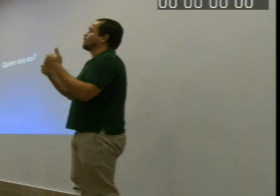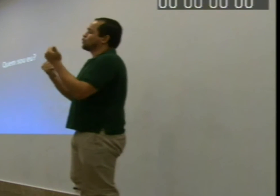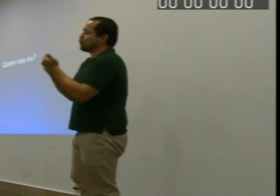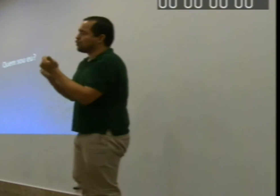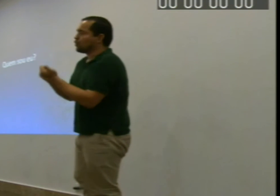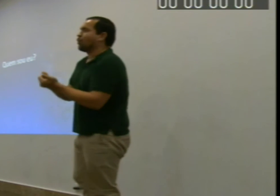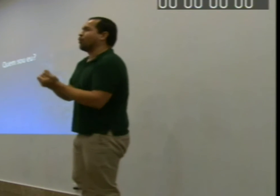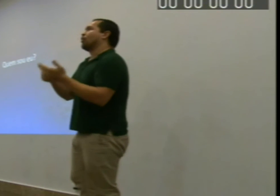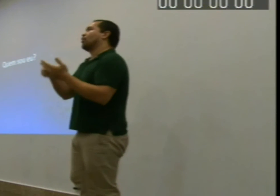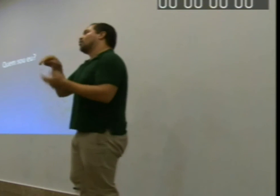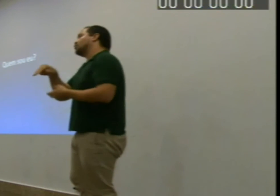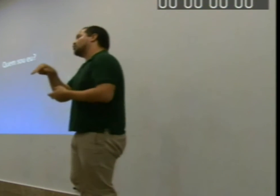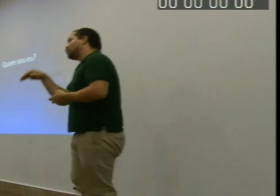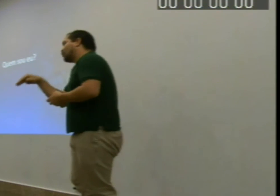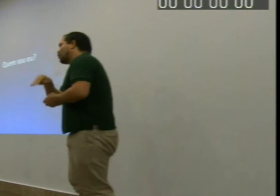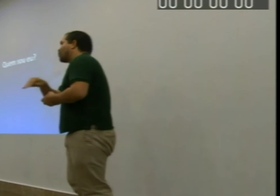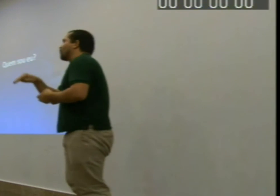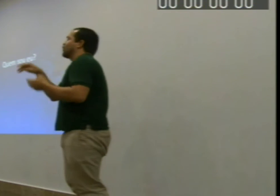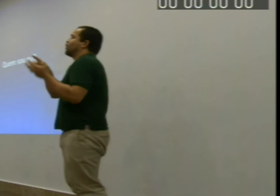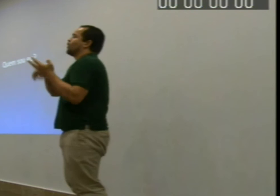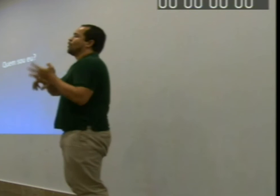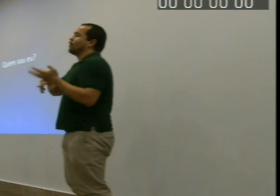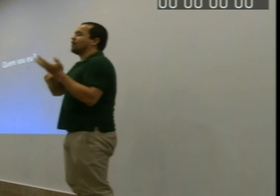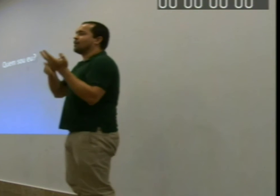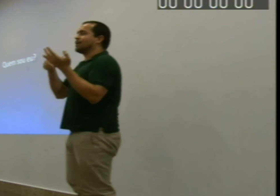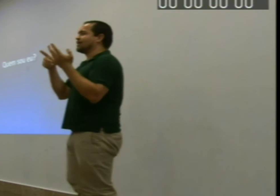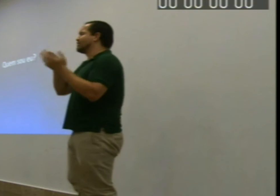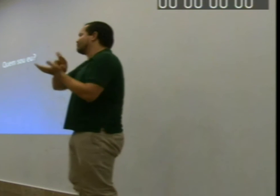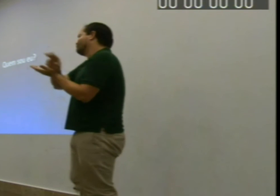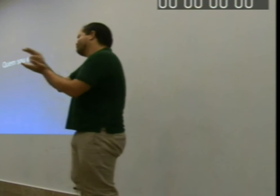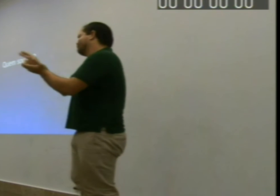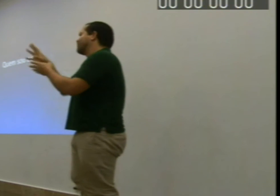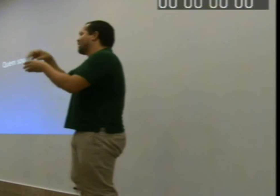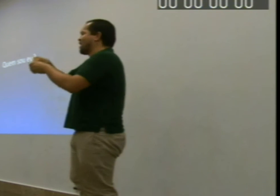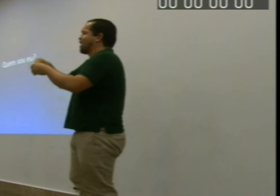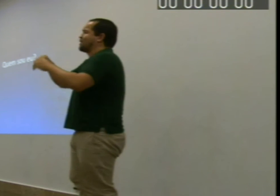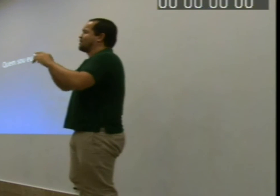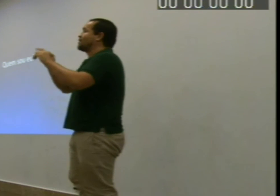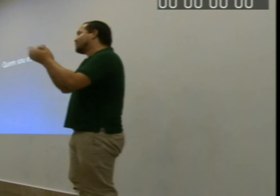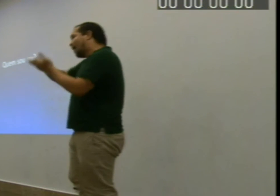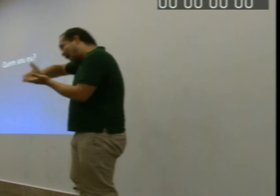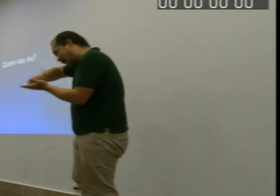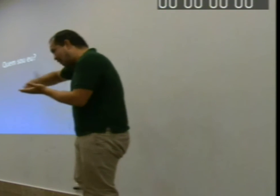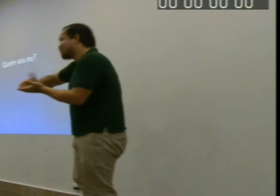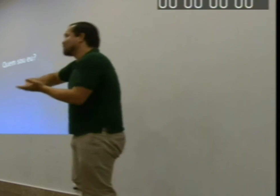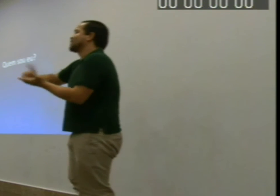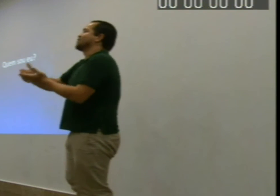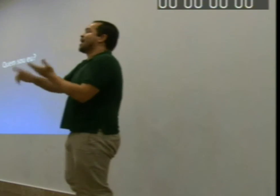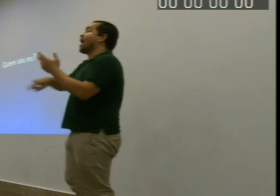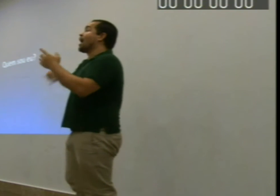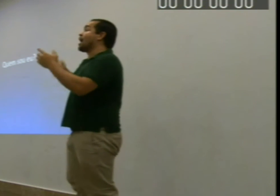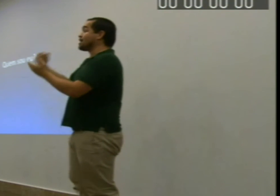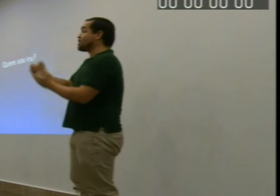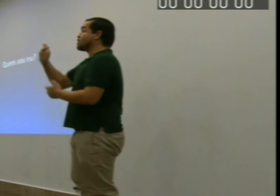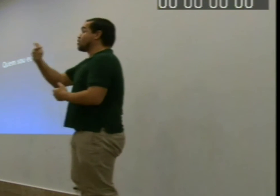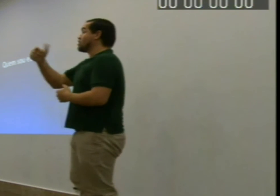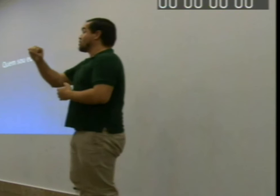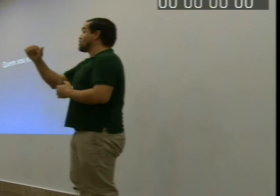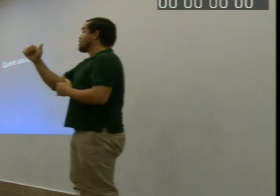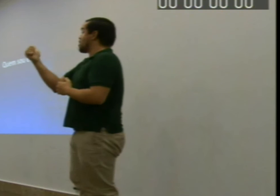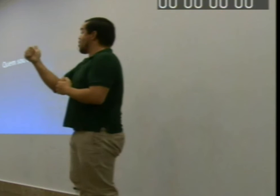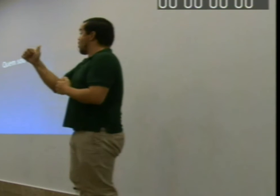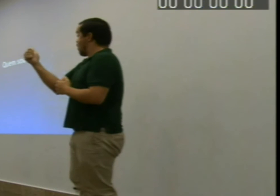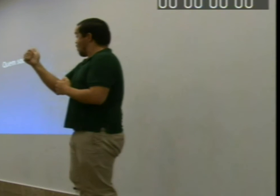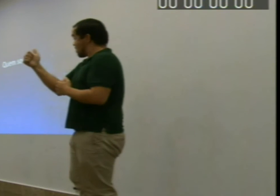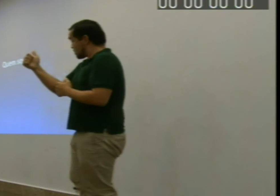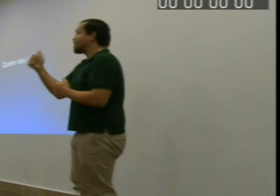trabalhar como tutor monitor também diversas funções né interprete